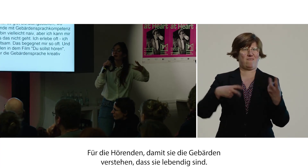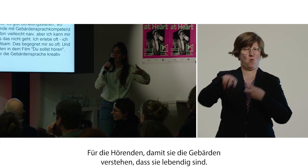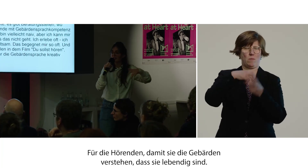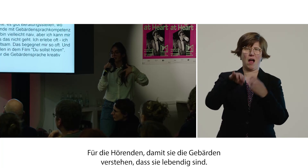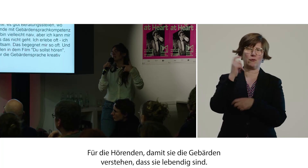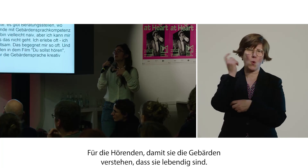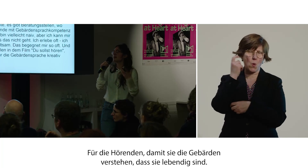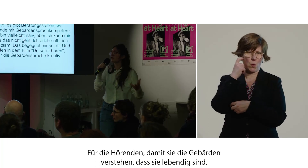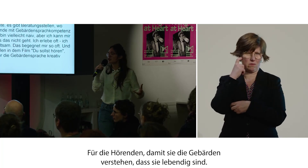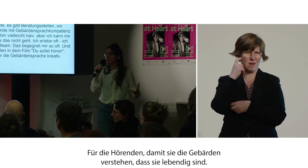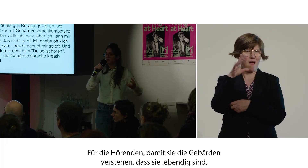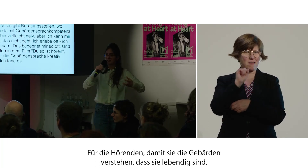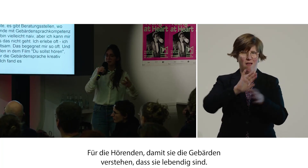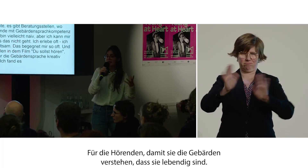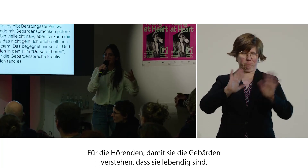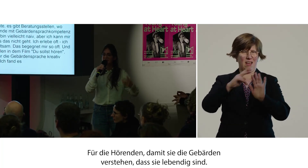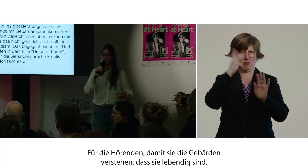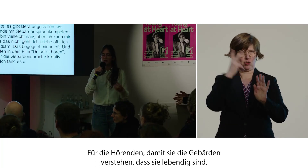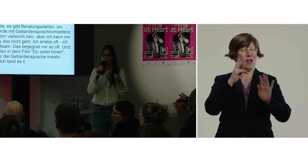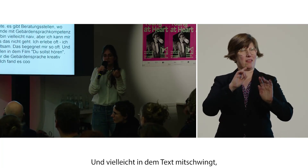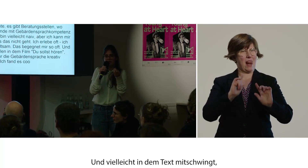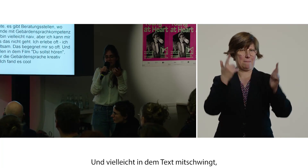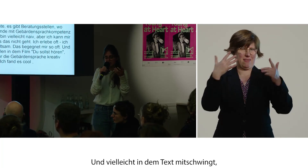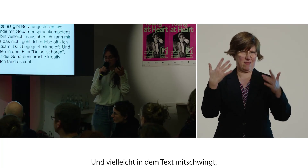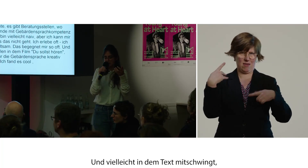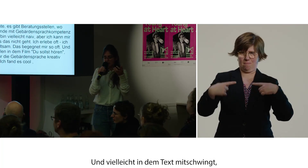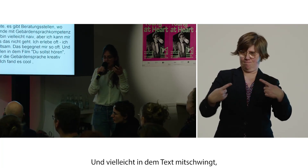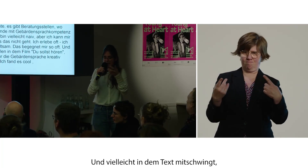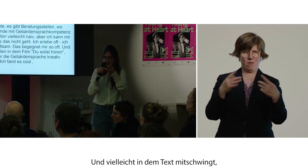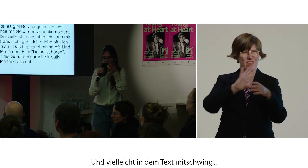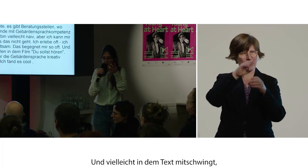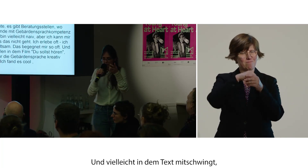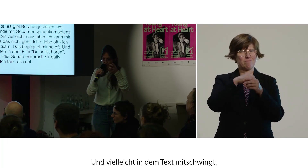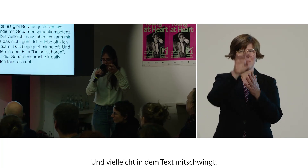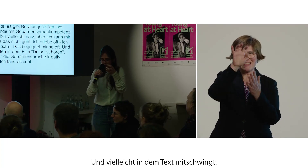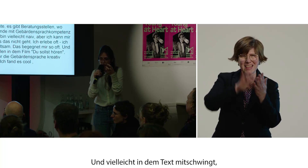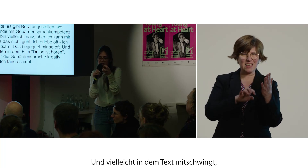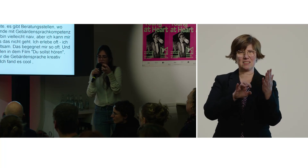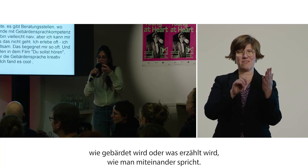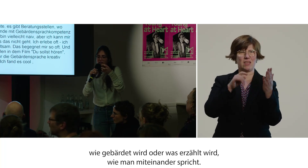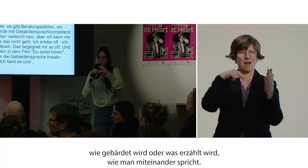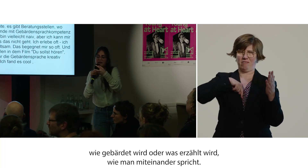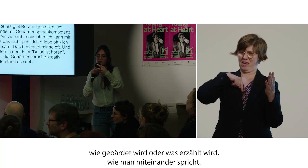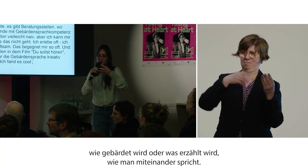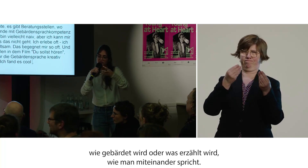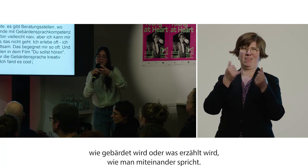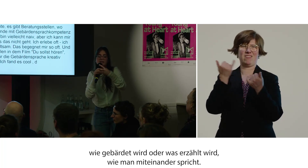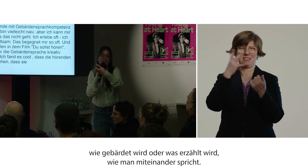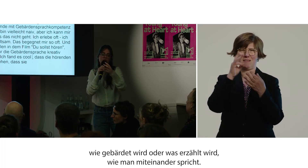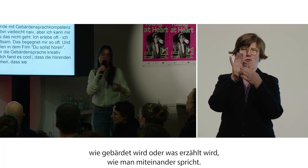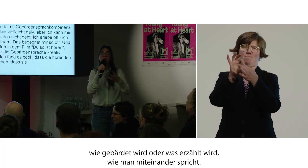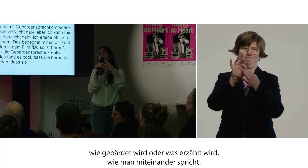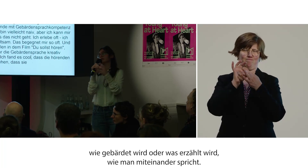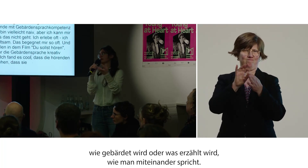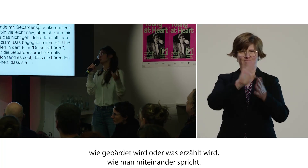für die Hörenden, damit sie die Gebärden verstehen und dass sie lebendig sind. Und vielleicht in dem Text mitschwingen, wie gebärdet wird oder was